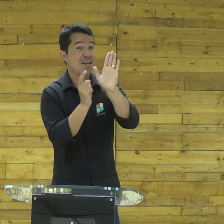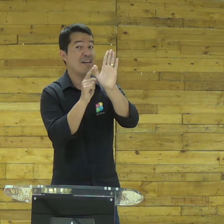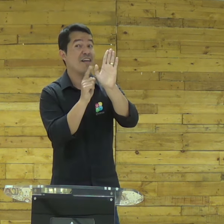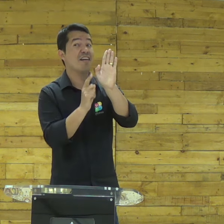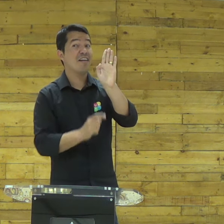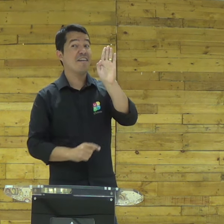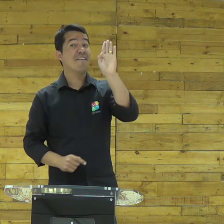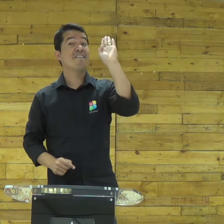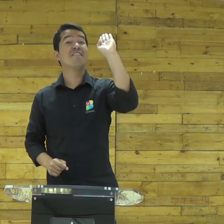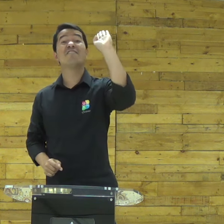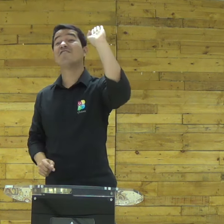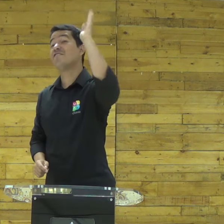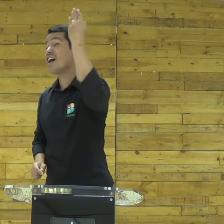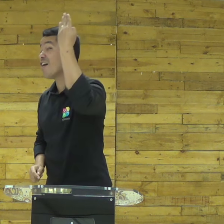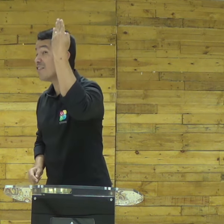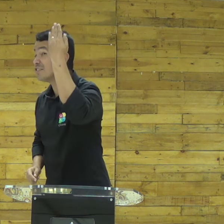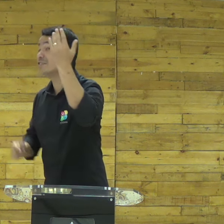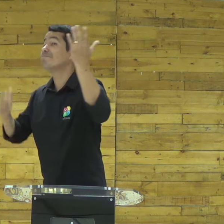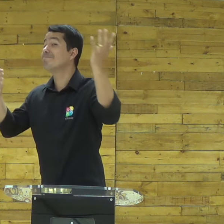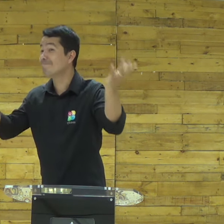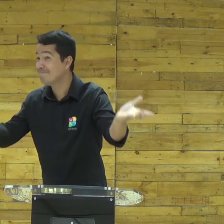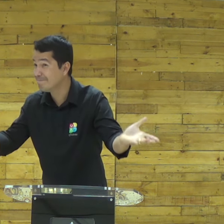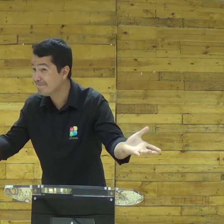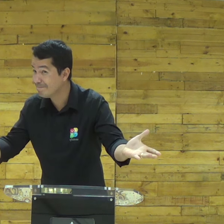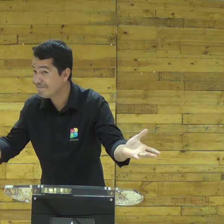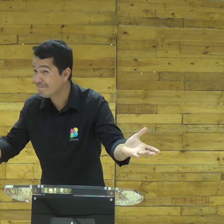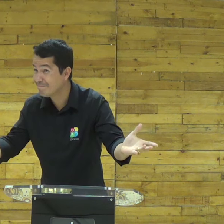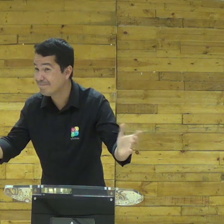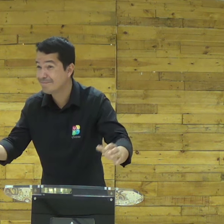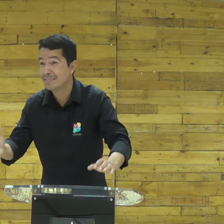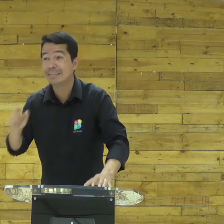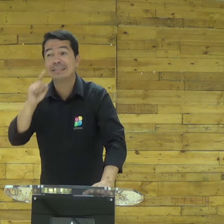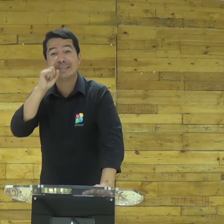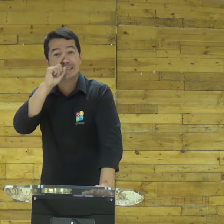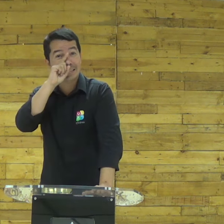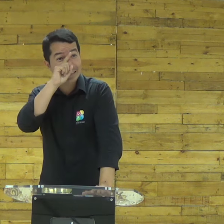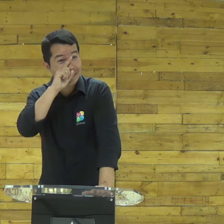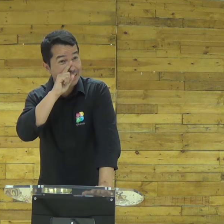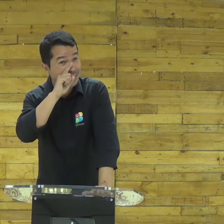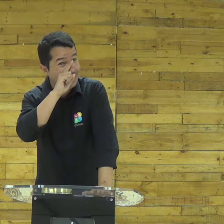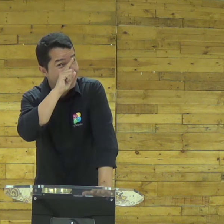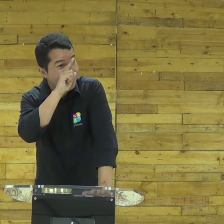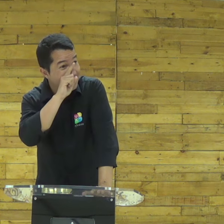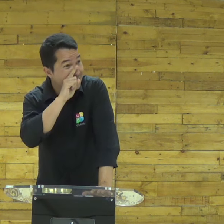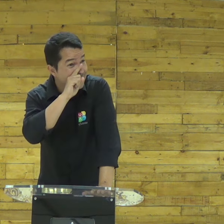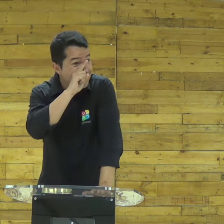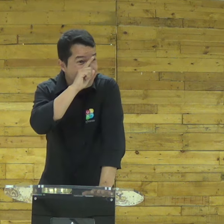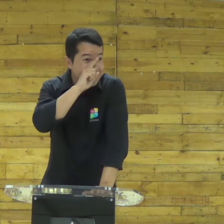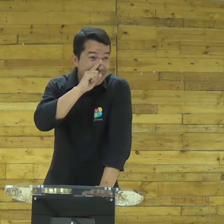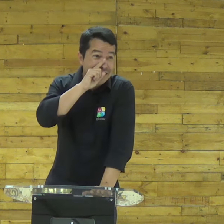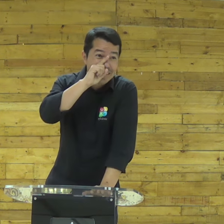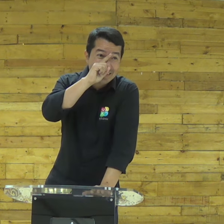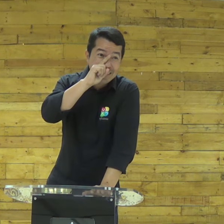mostra o qu de verdade falsidade Sim Isso é bem perigoso